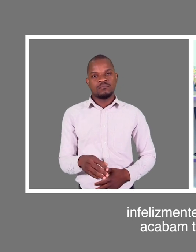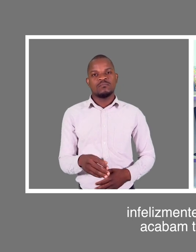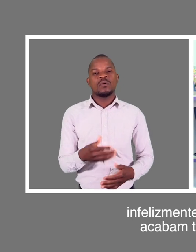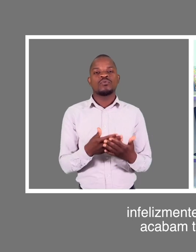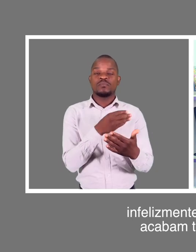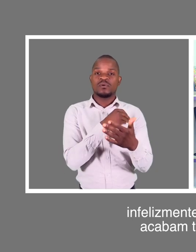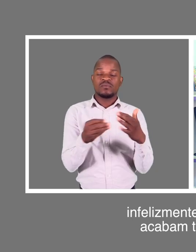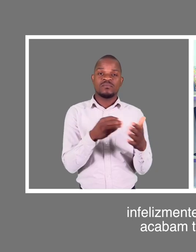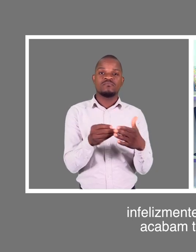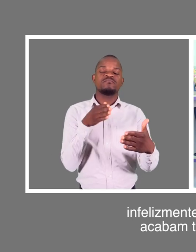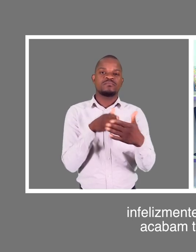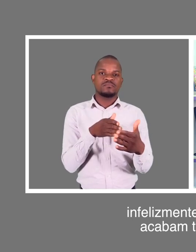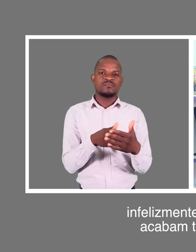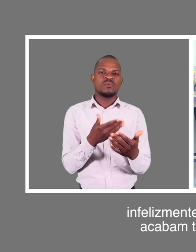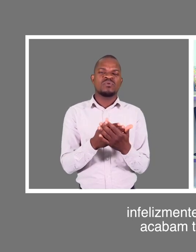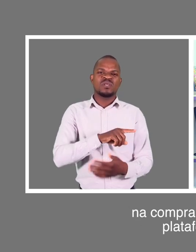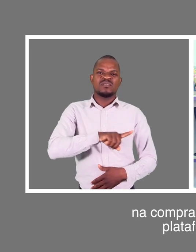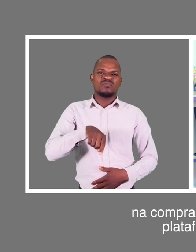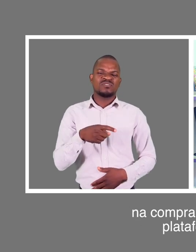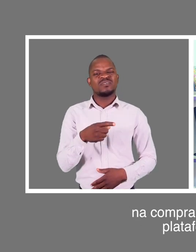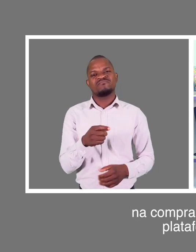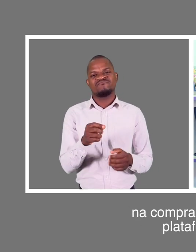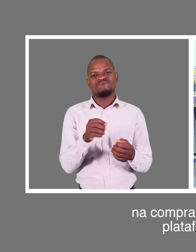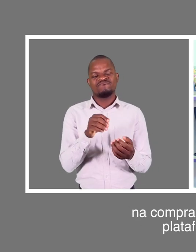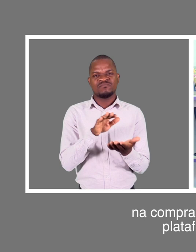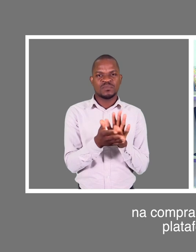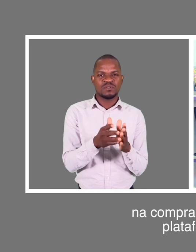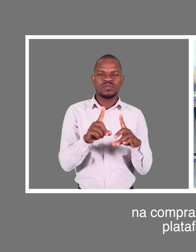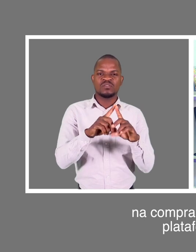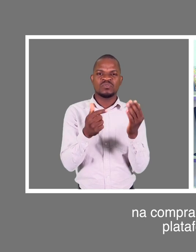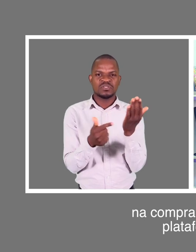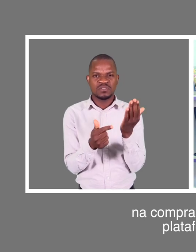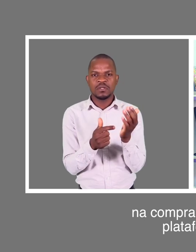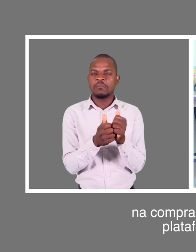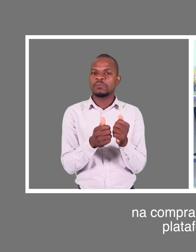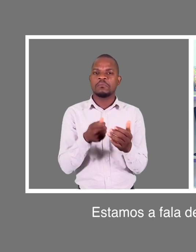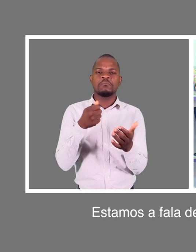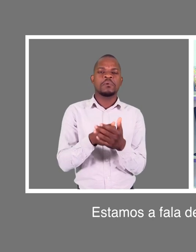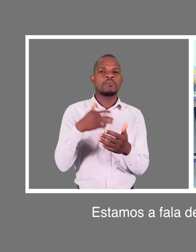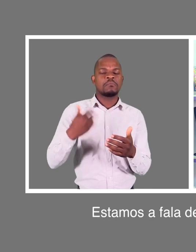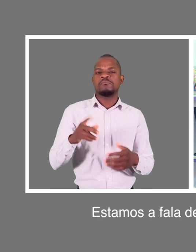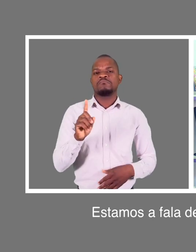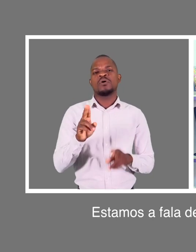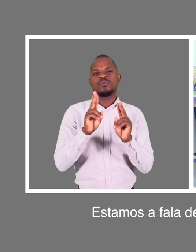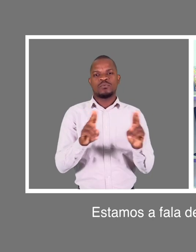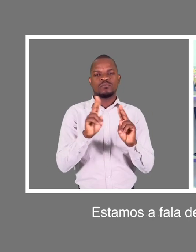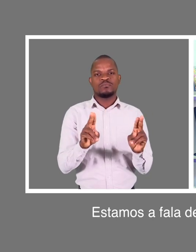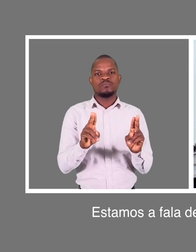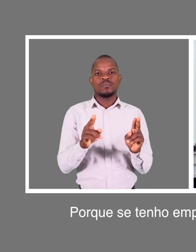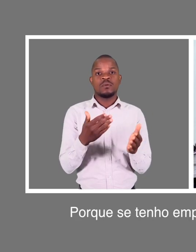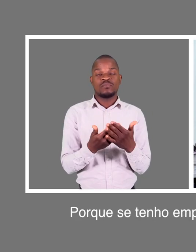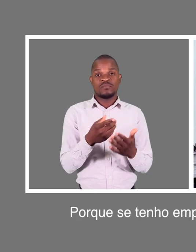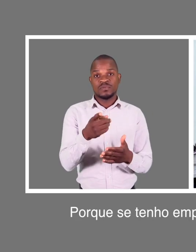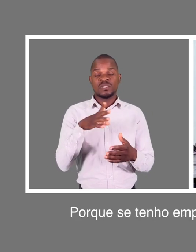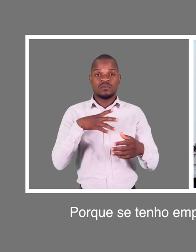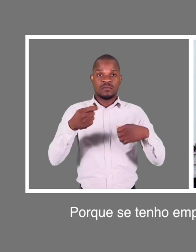acabam tendo grandes problemas na compra. Tanto que nós desenvolvemos plataformas a custos baixos. Estamos a falar de sistemas de vendas. Mas, isso é